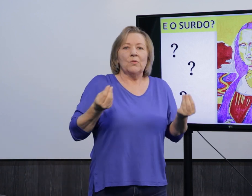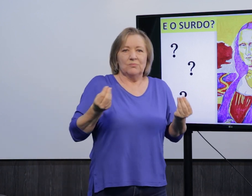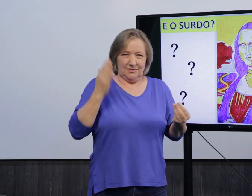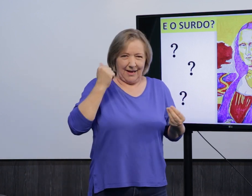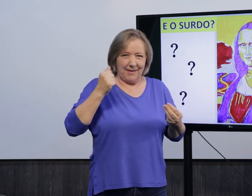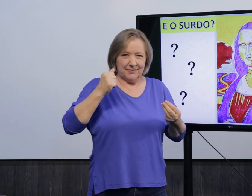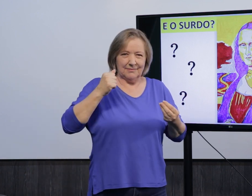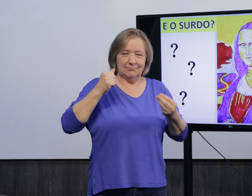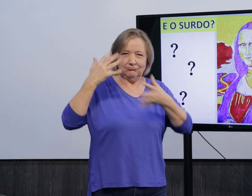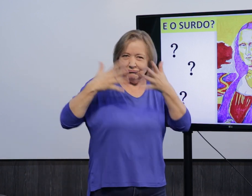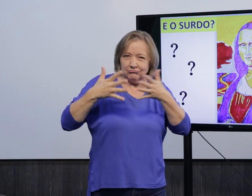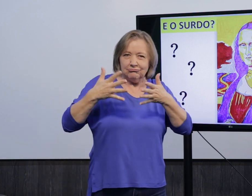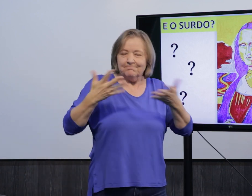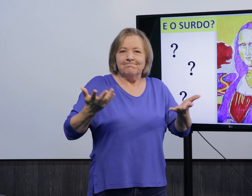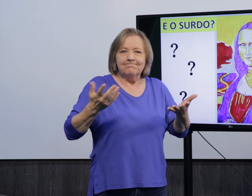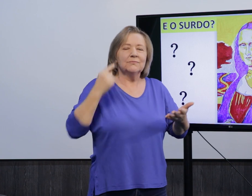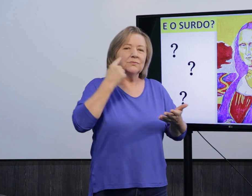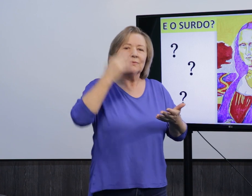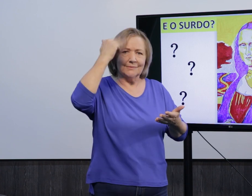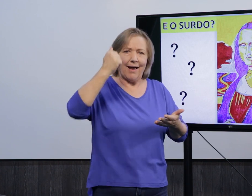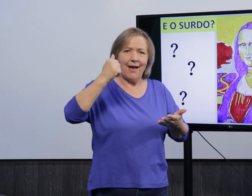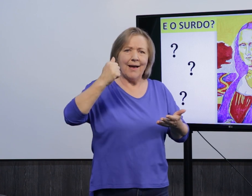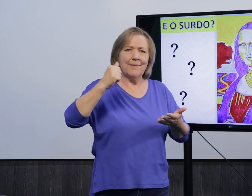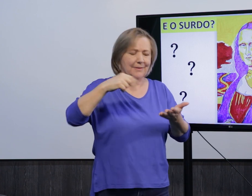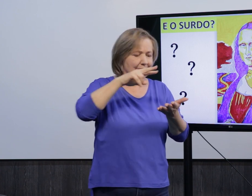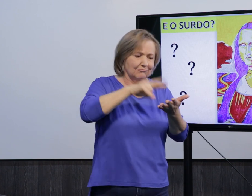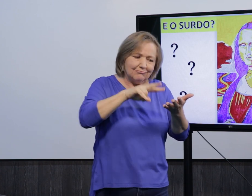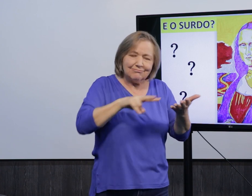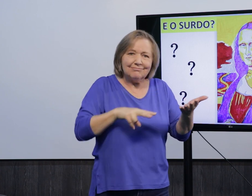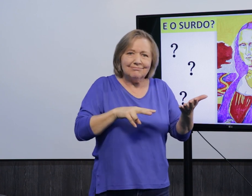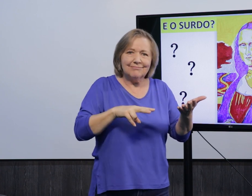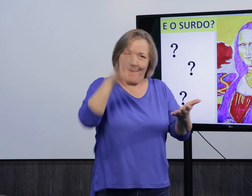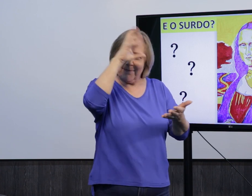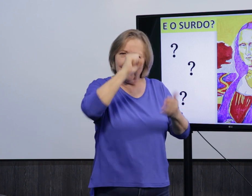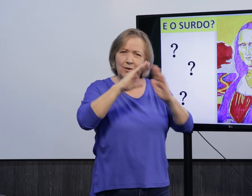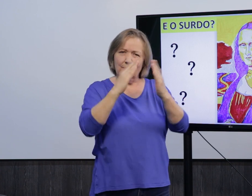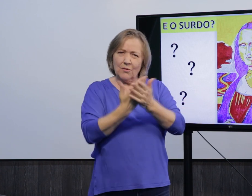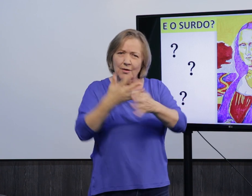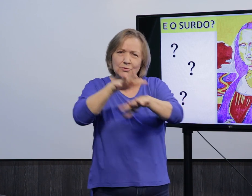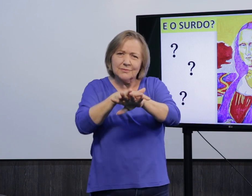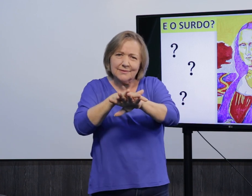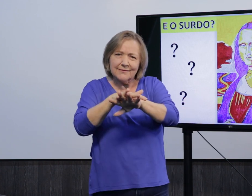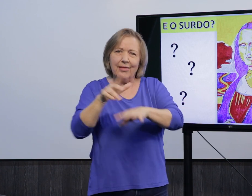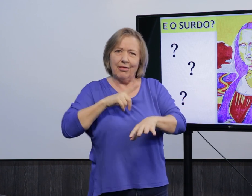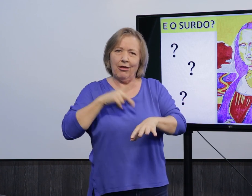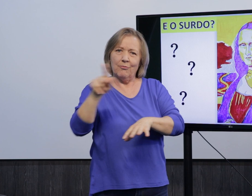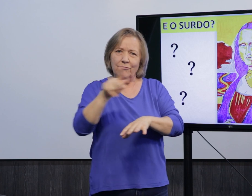não é como que é a família sabe língua de sinais a família sabe que o surto ele consegue aprender a